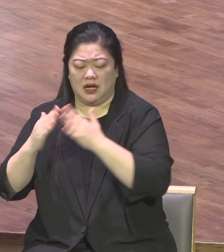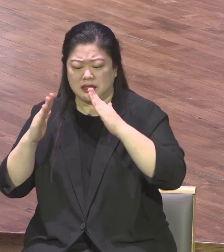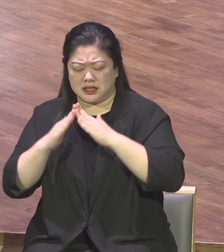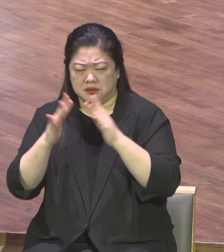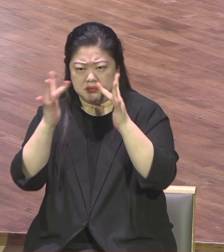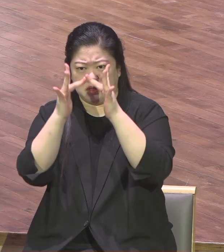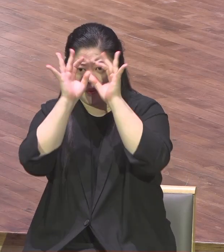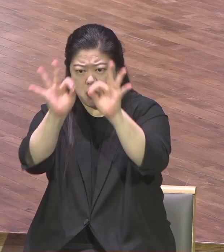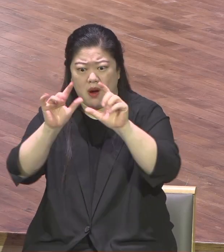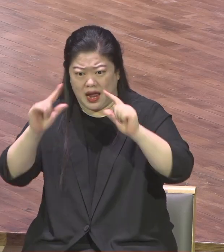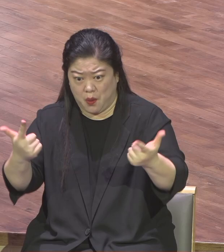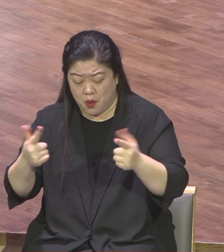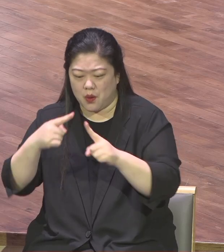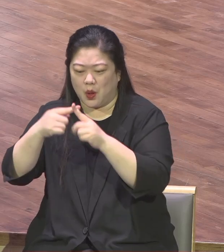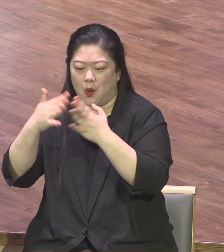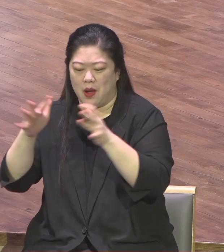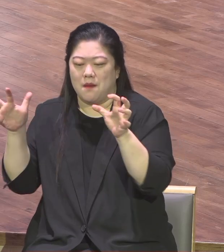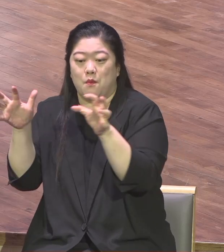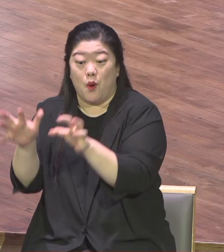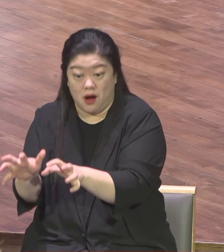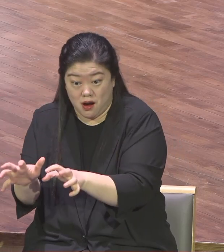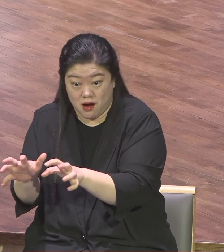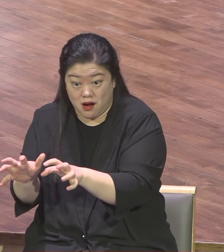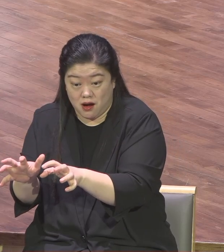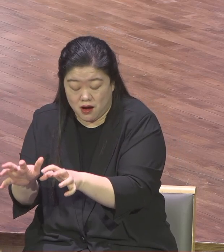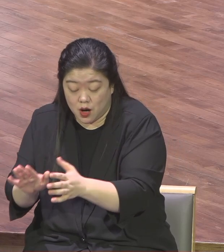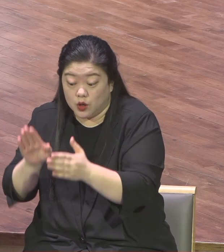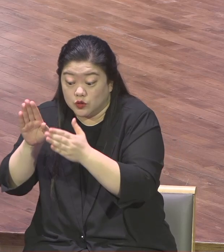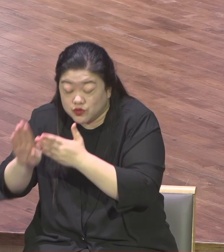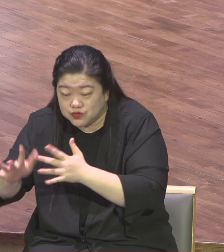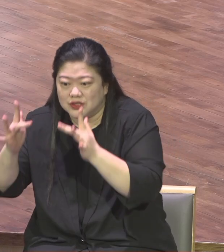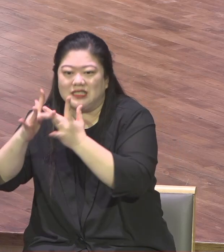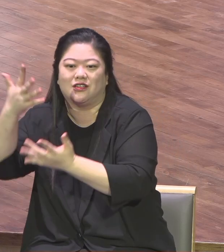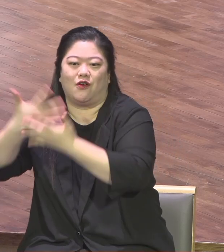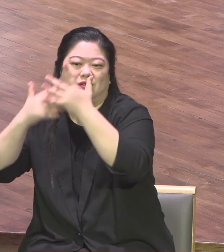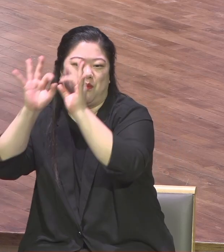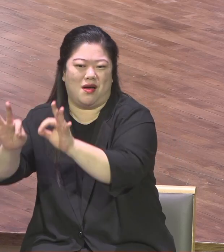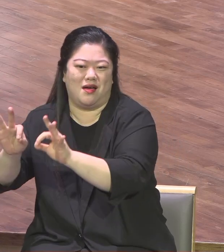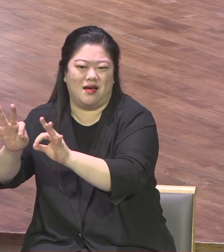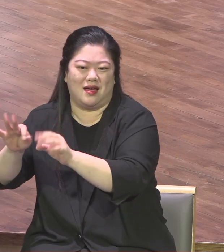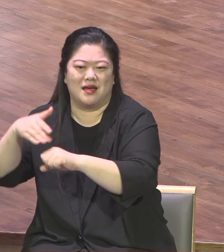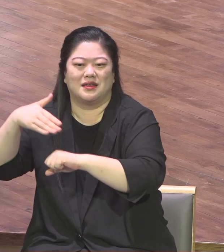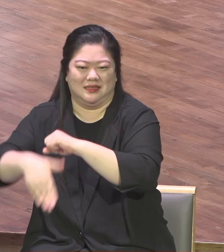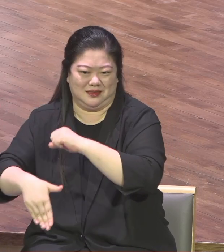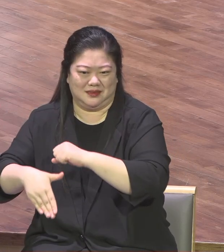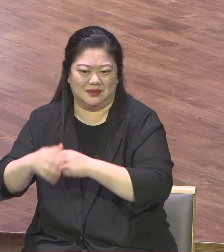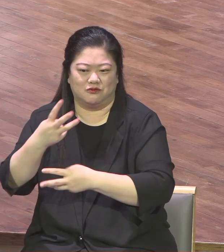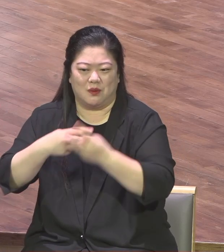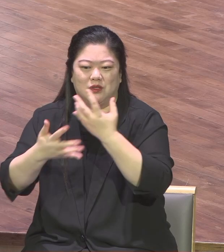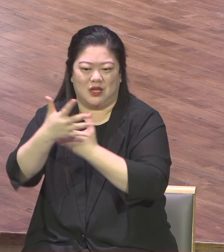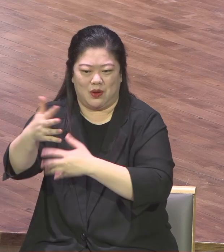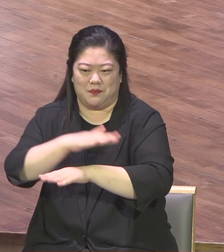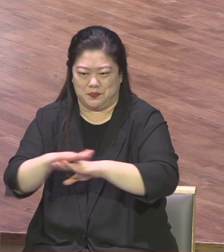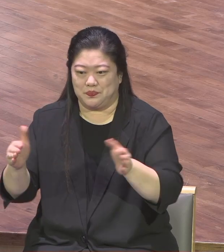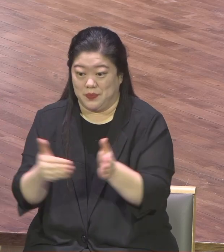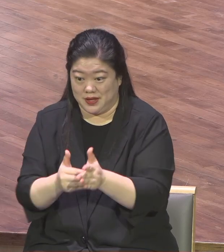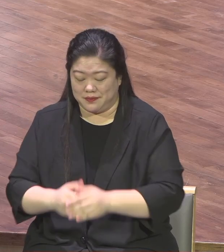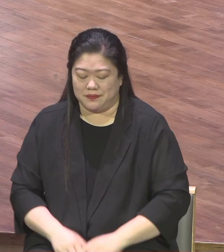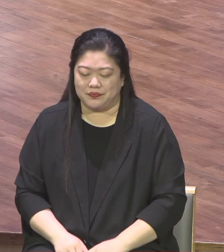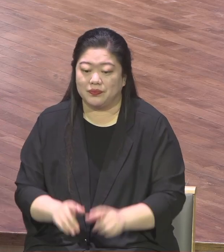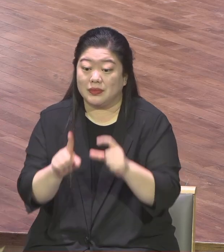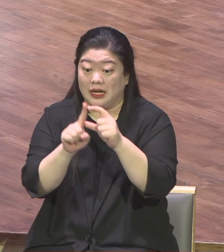되었습니다. 3강의 메시지가 선포됐는데 첫 번째 플랫폼이다. 플랫폼이 뭐냐?